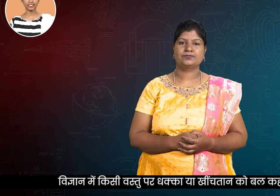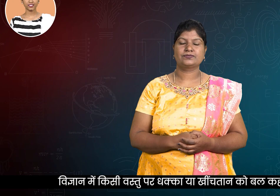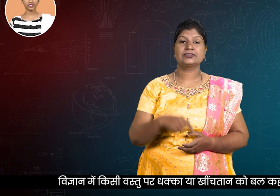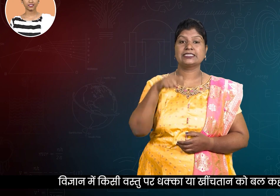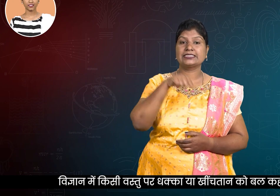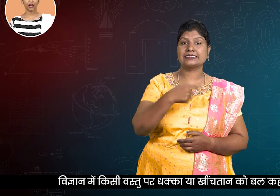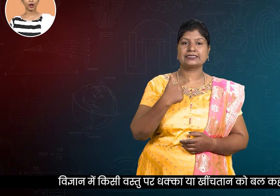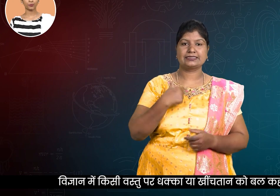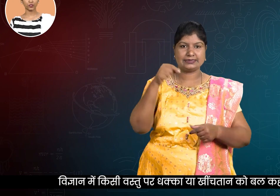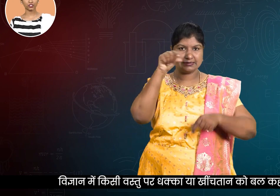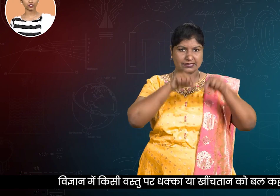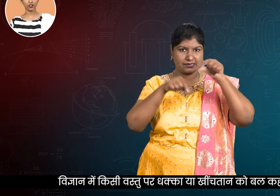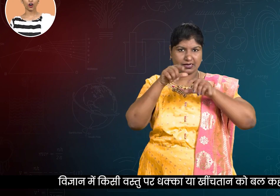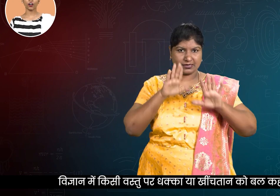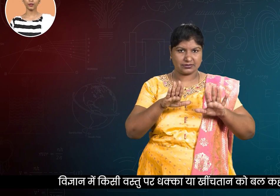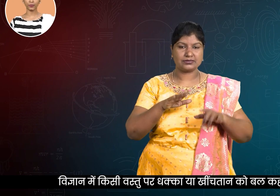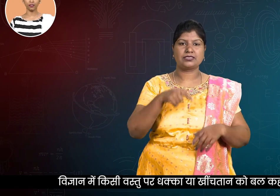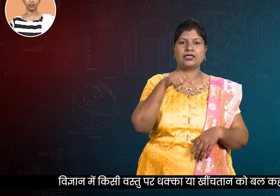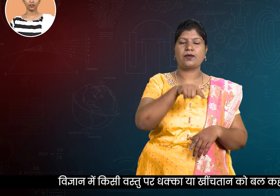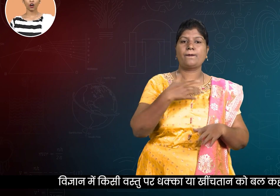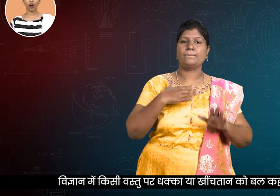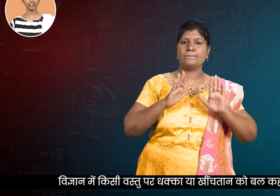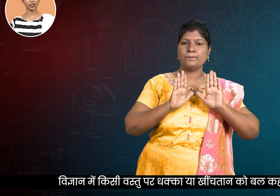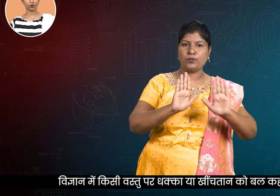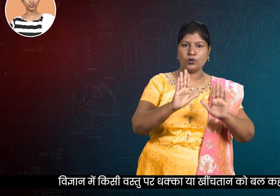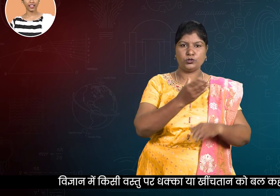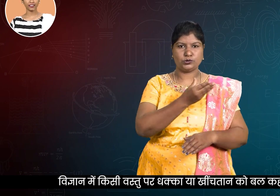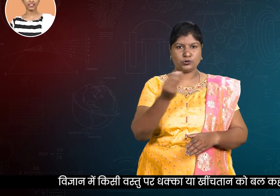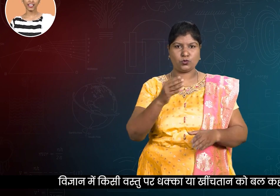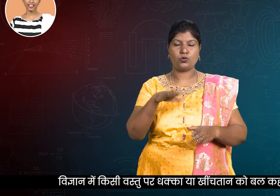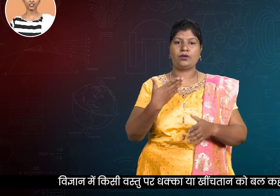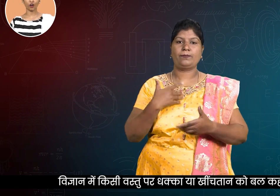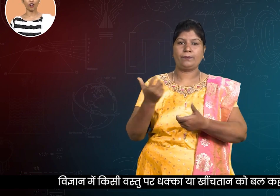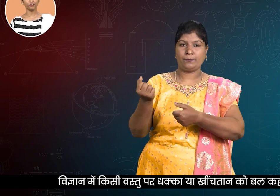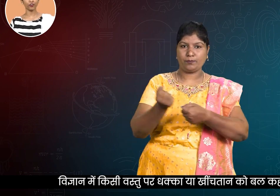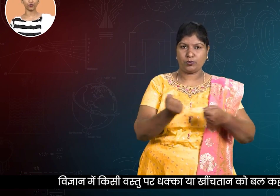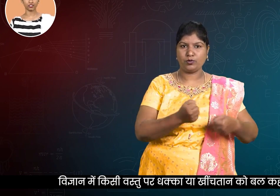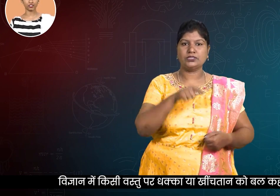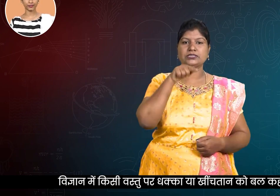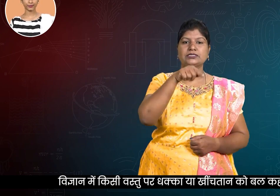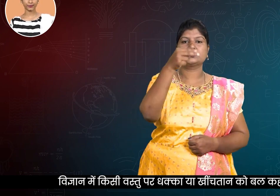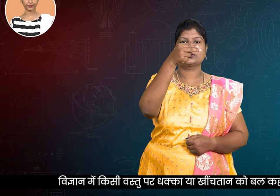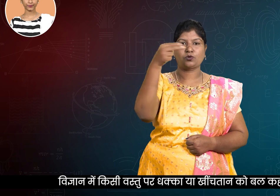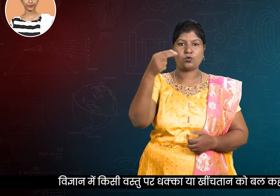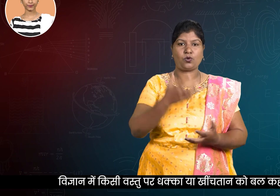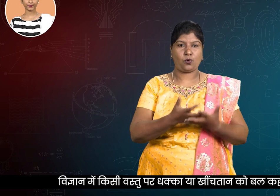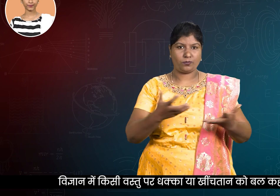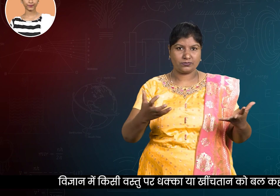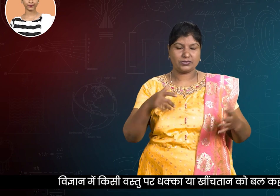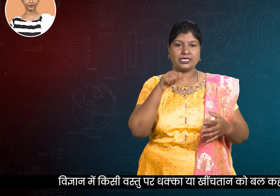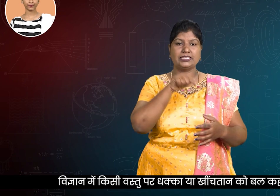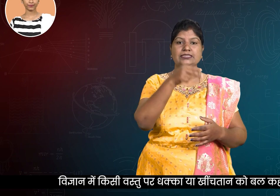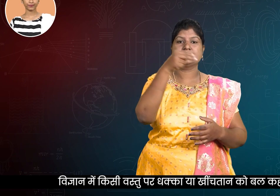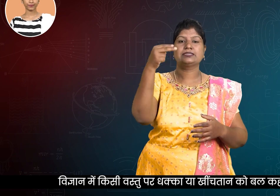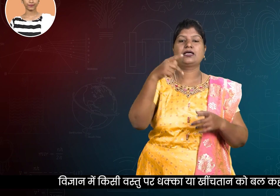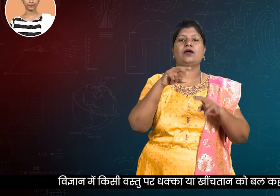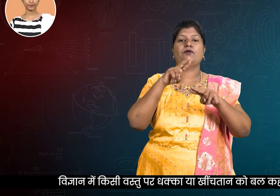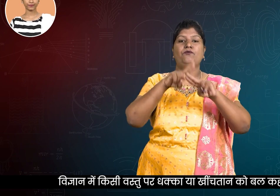विज्ञान में किसी वस्तु पर धक्का या खींचतान को बल कहा जाता है।